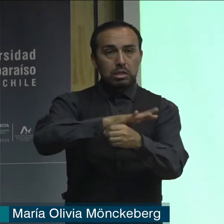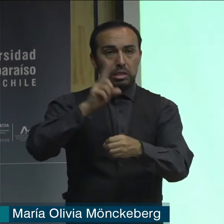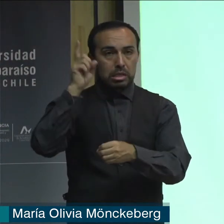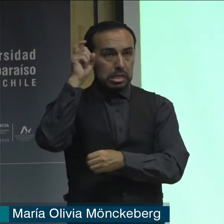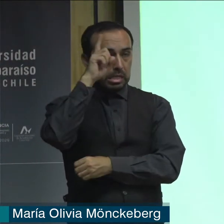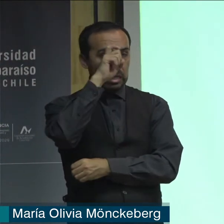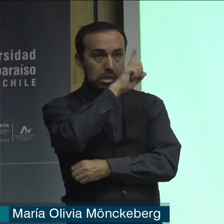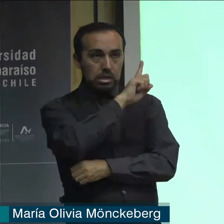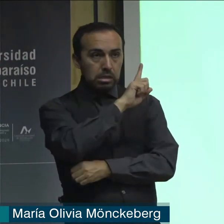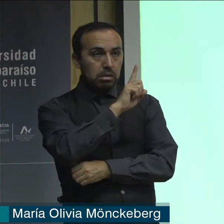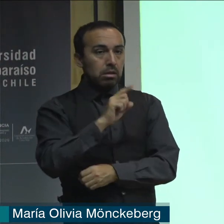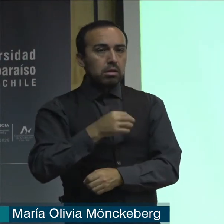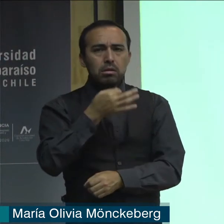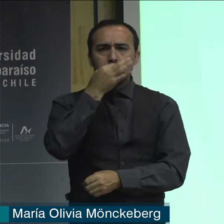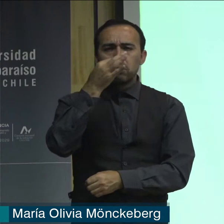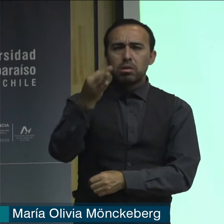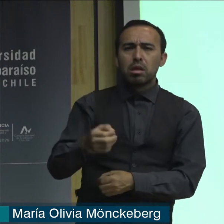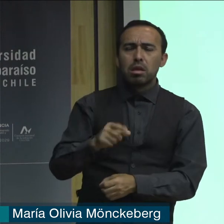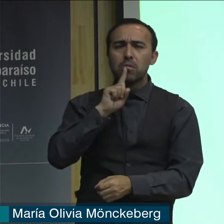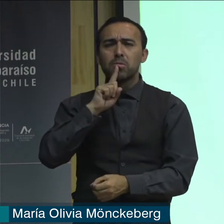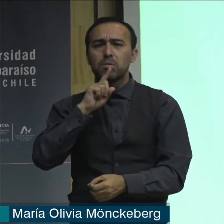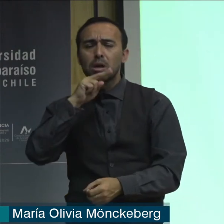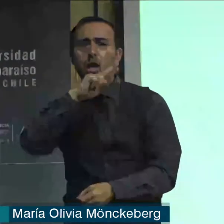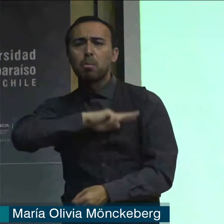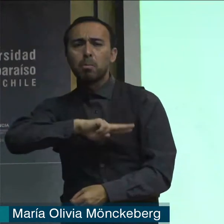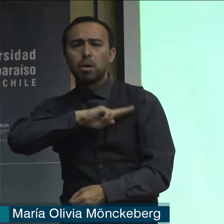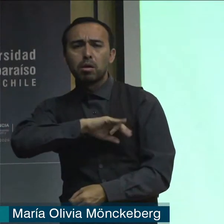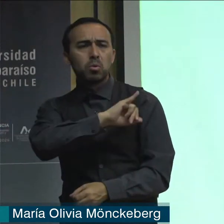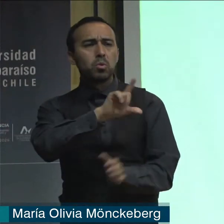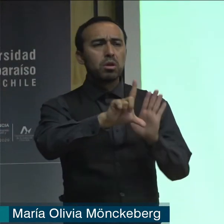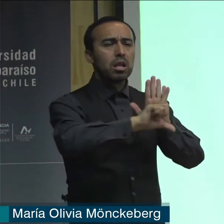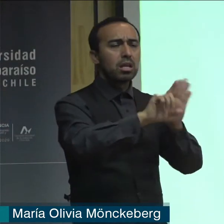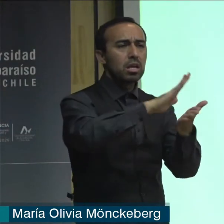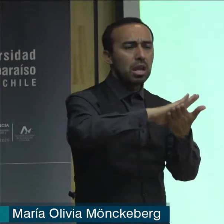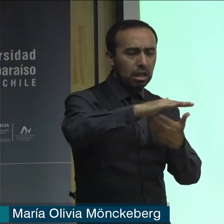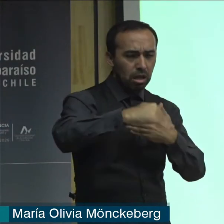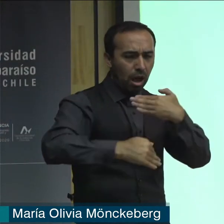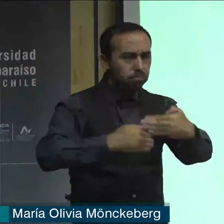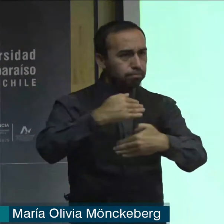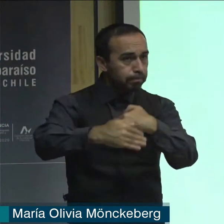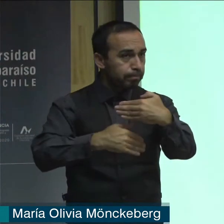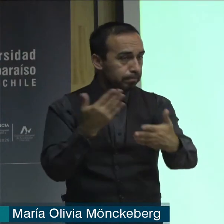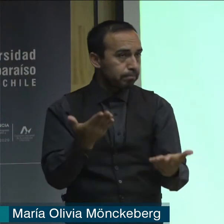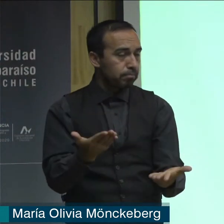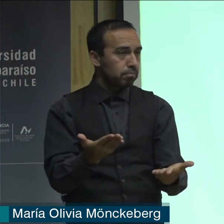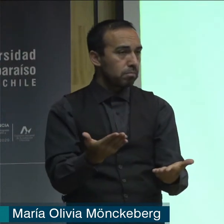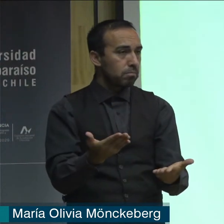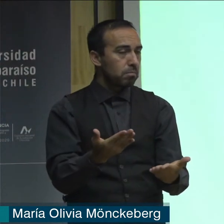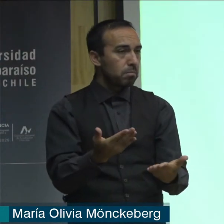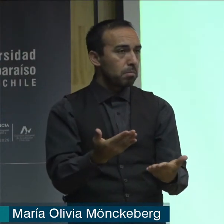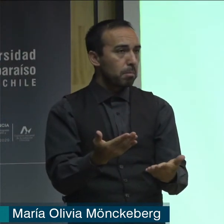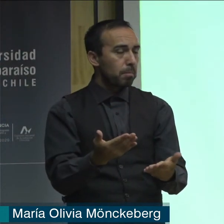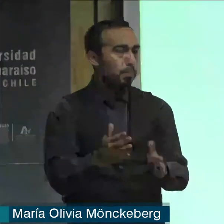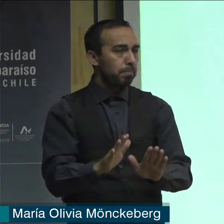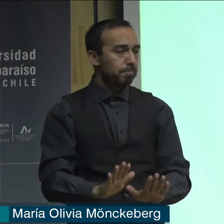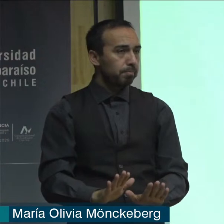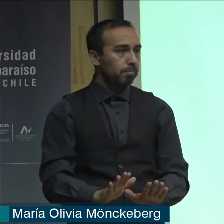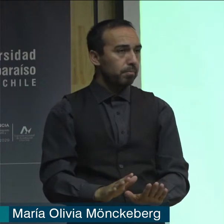como dentro de la ley de presupuesto después una ley de gratuidades después se puede avanzando pero